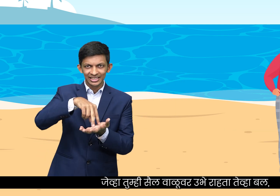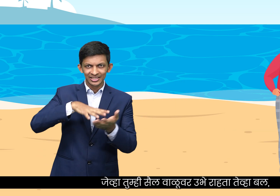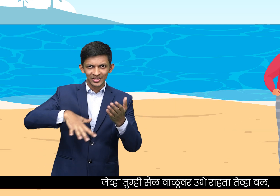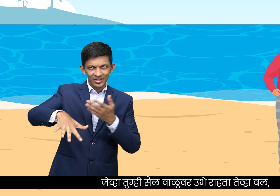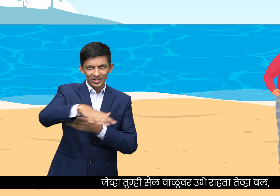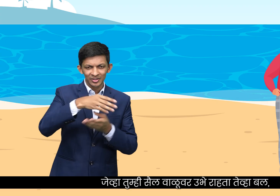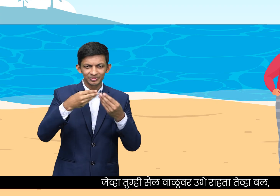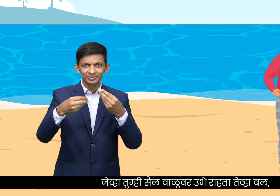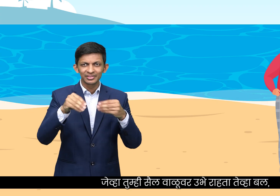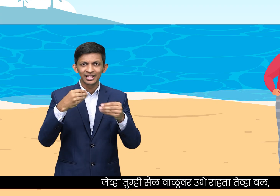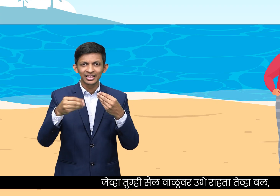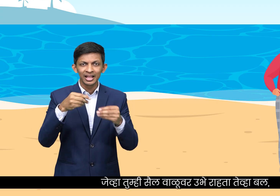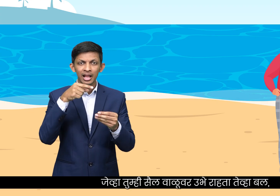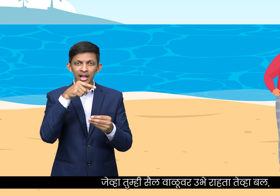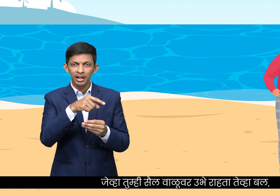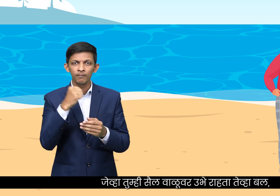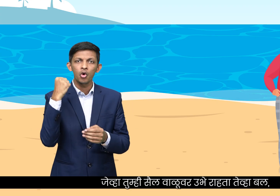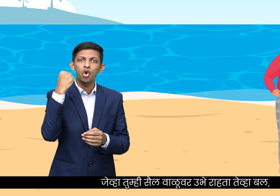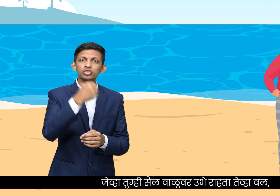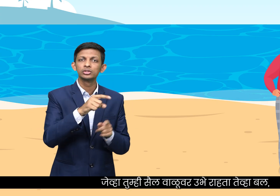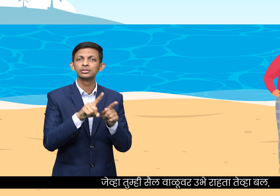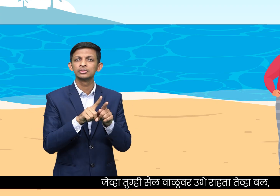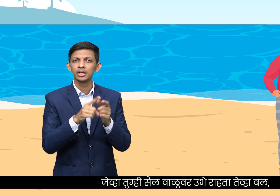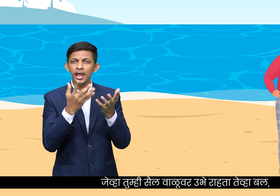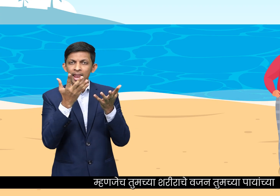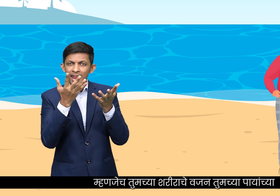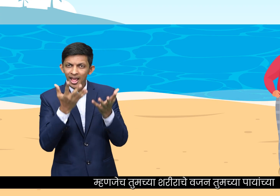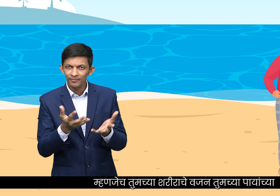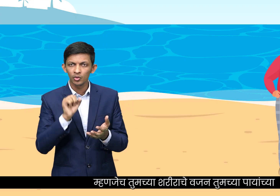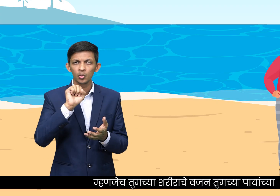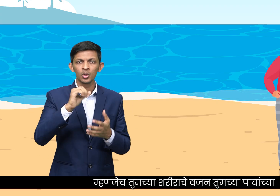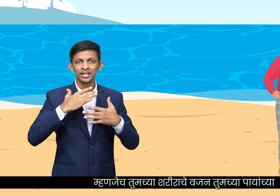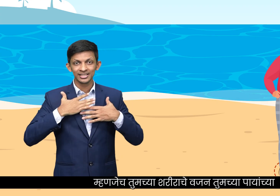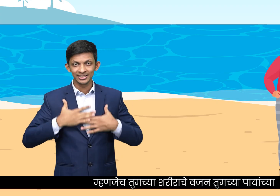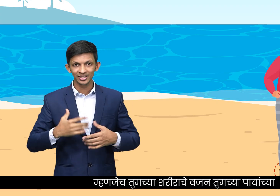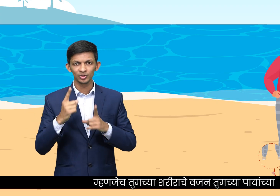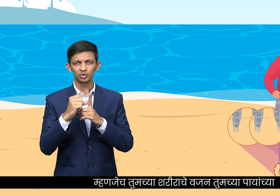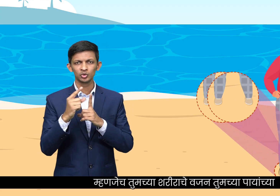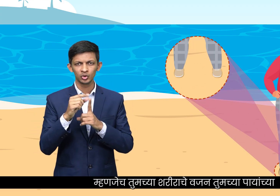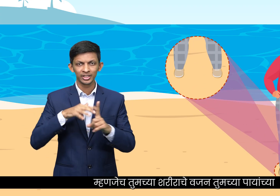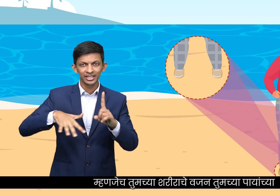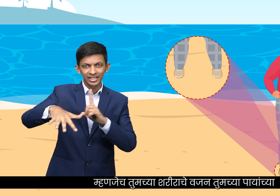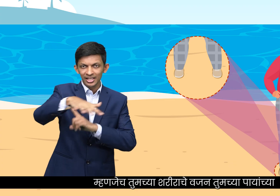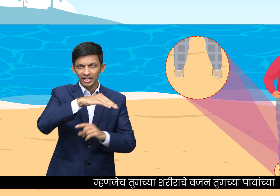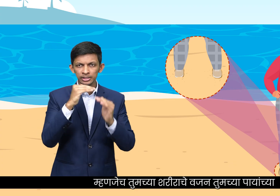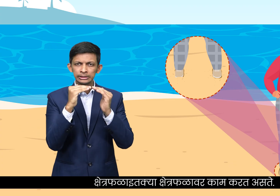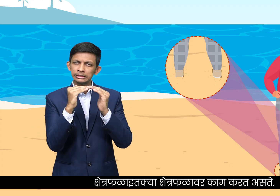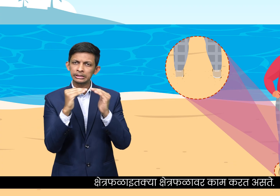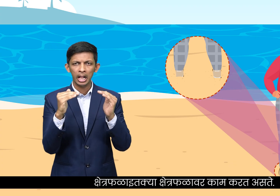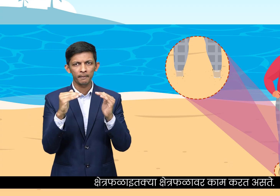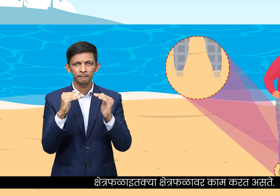जेव्हा तुम्ही सैल वाळूवर उभे राहता तेव्हा बल म्हणजेच तुमच्या शरीराचे वजन तुमच्या